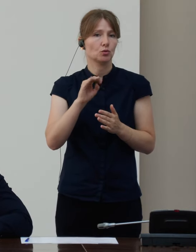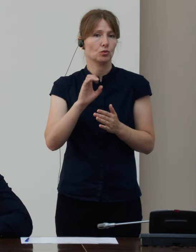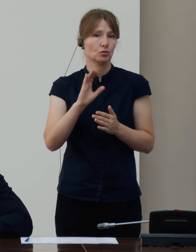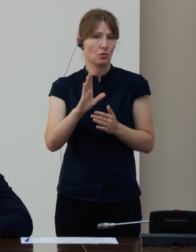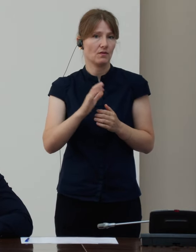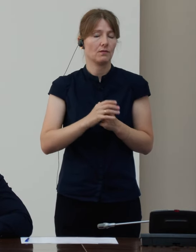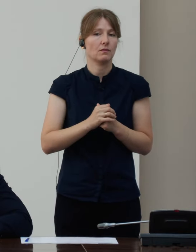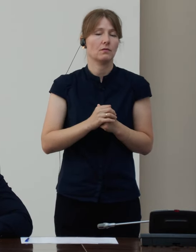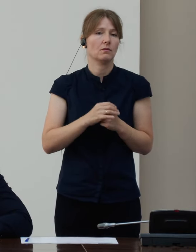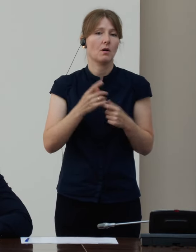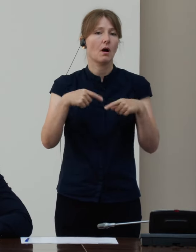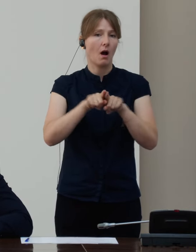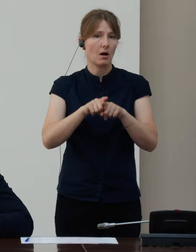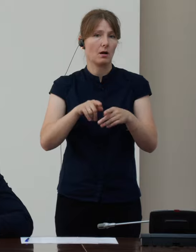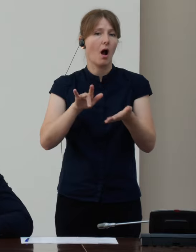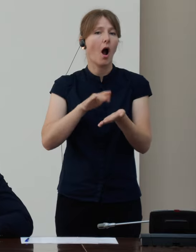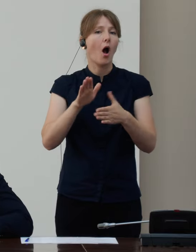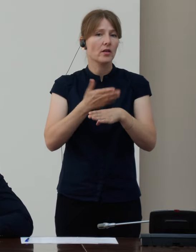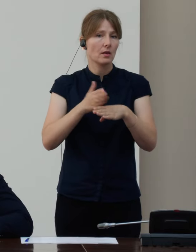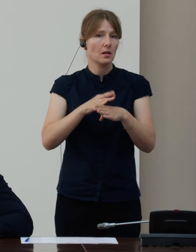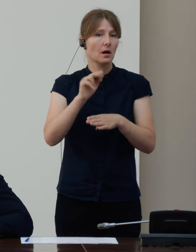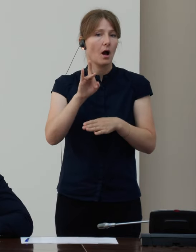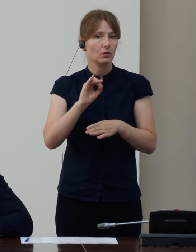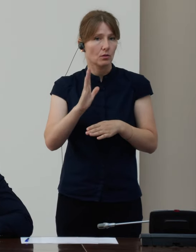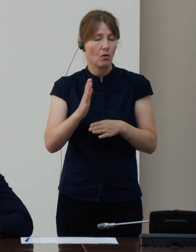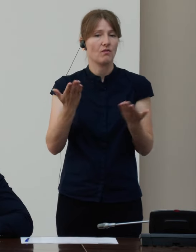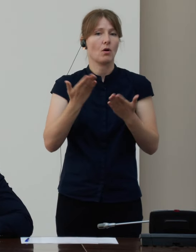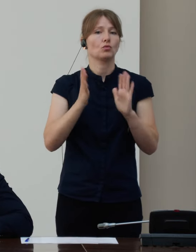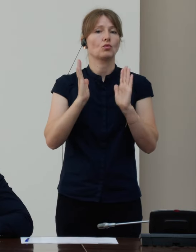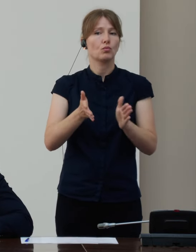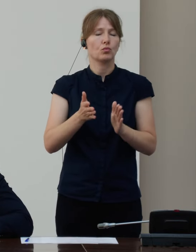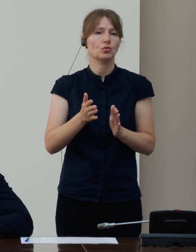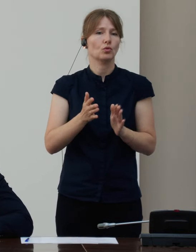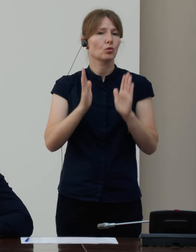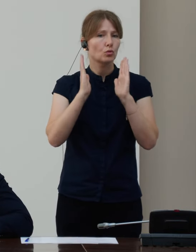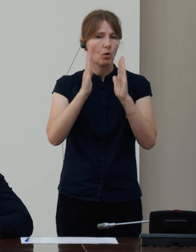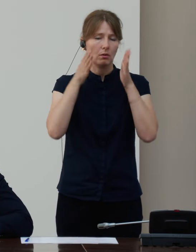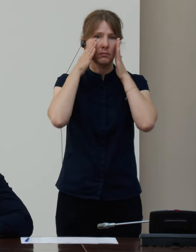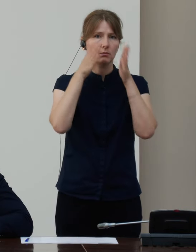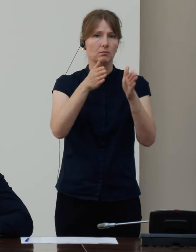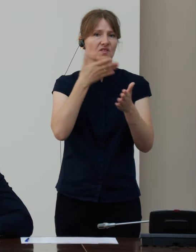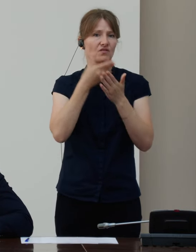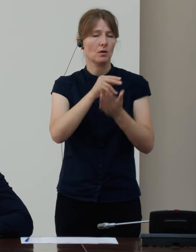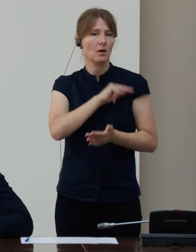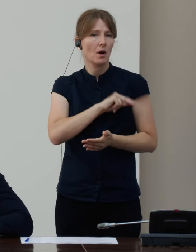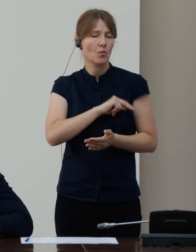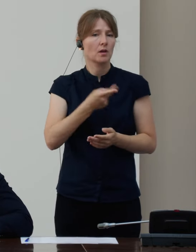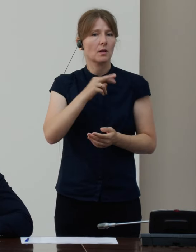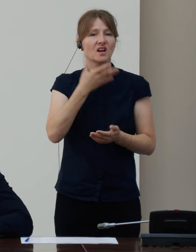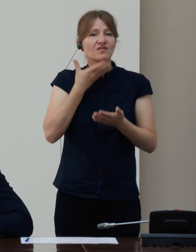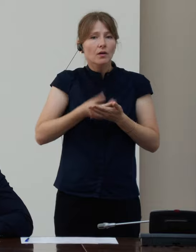specialiști care vor lucra și își vor axa activitatea pe formarea profesională și